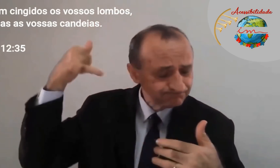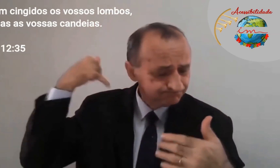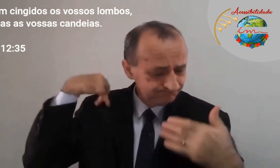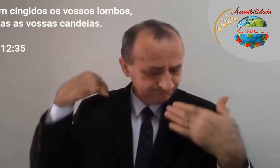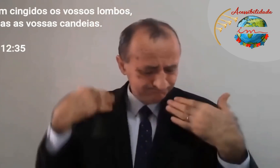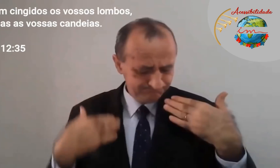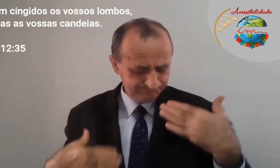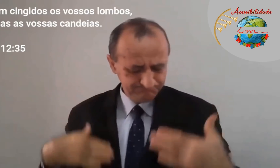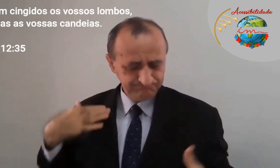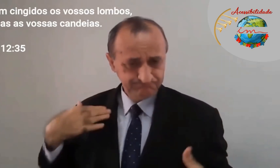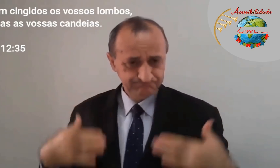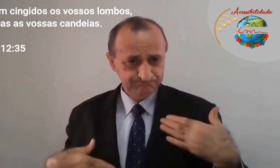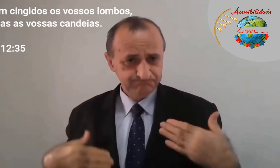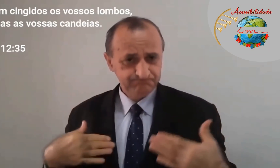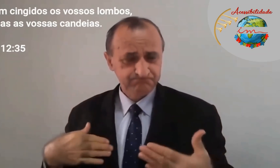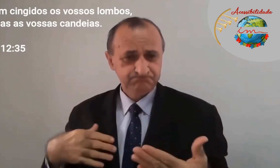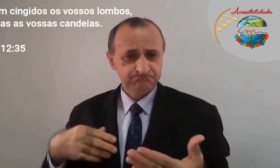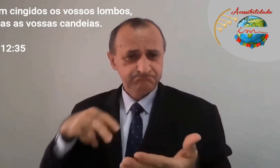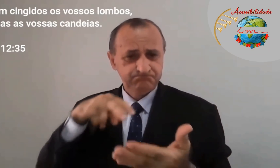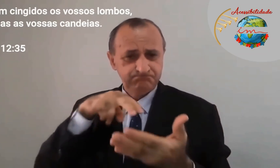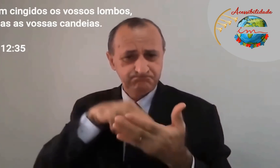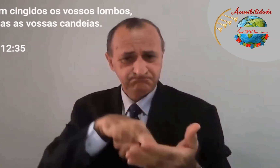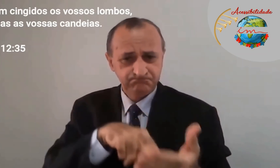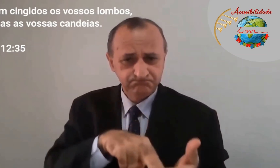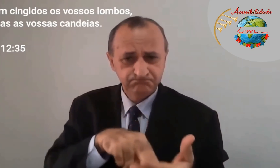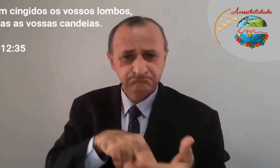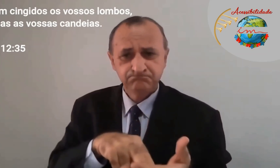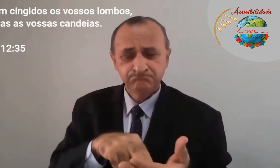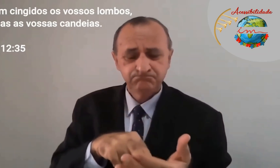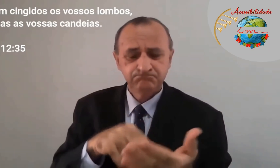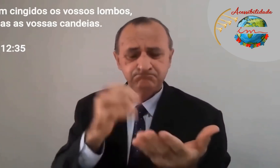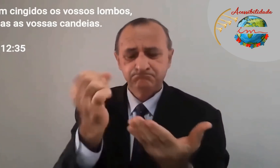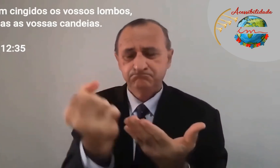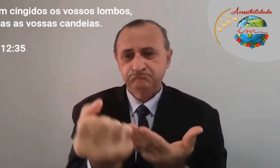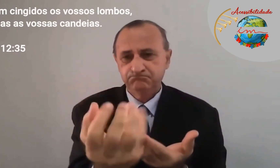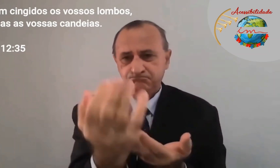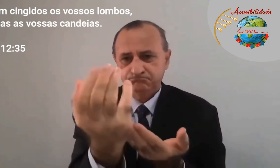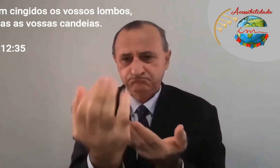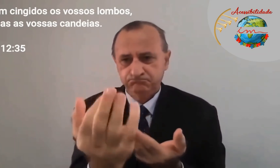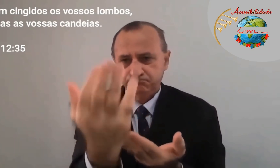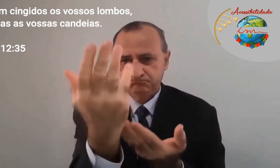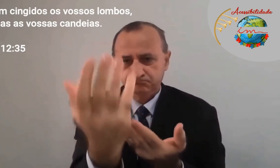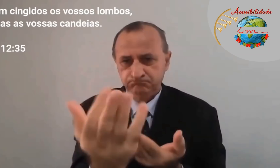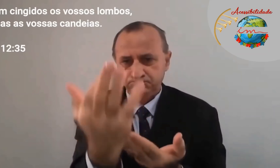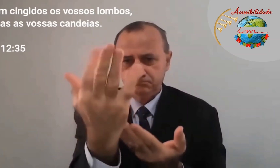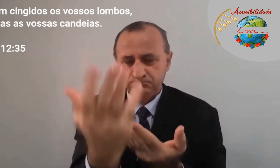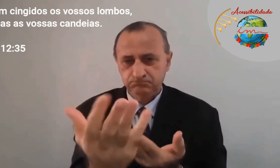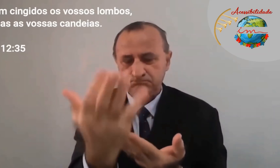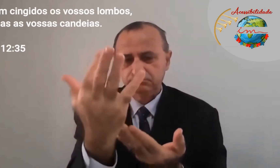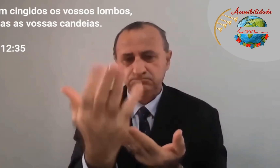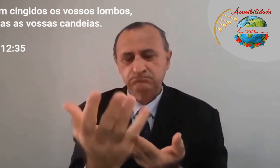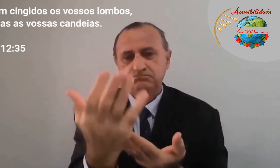E estavam cingidos os vossos lombos e as vossas candeias acesas.